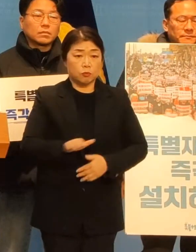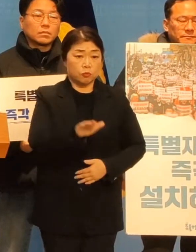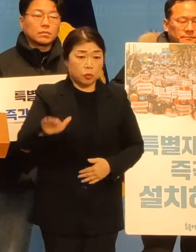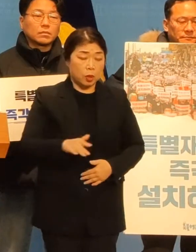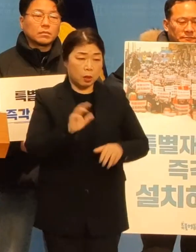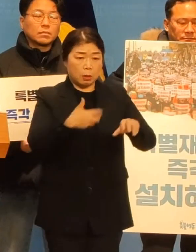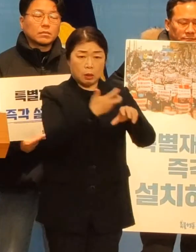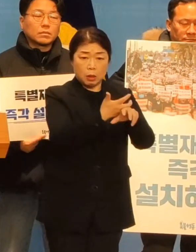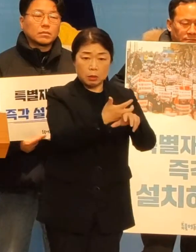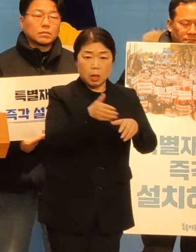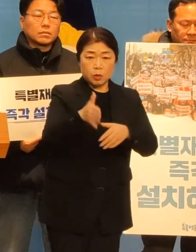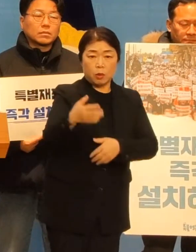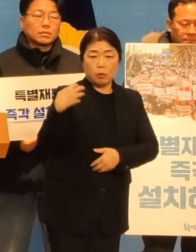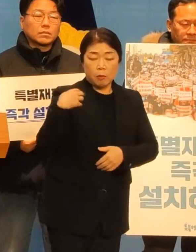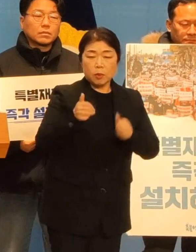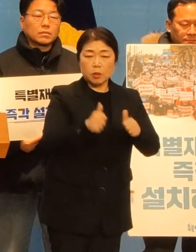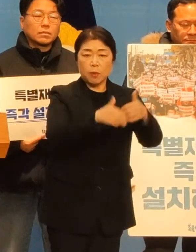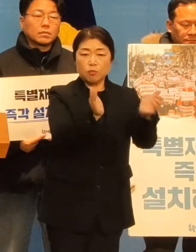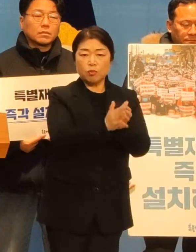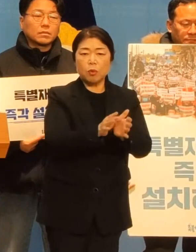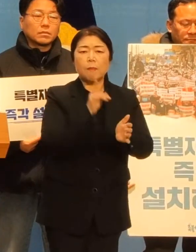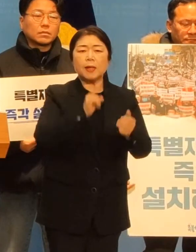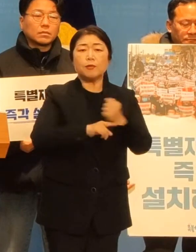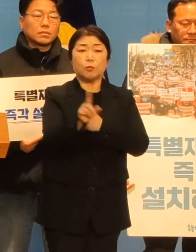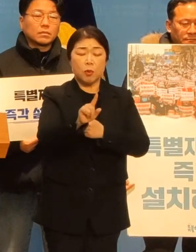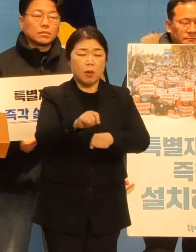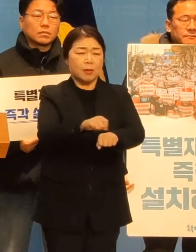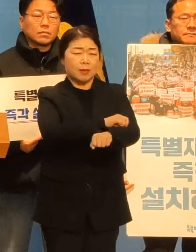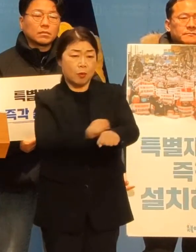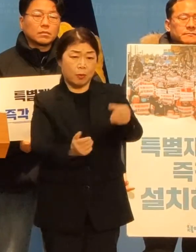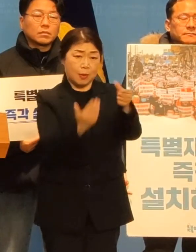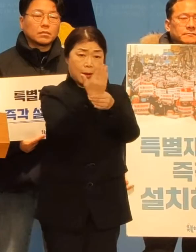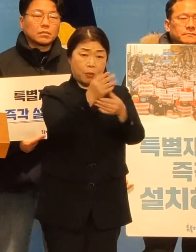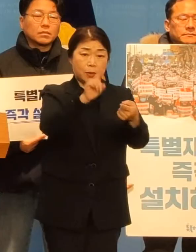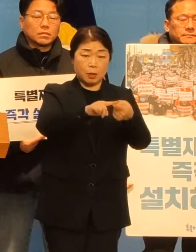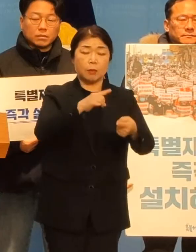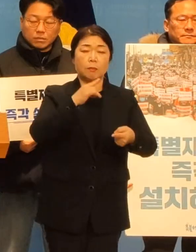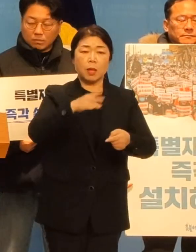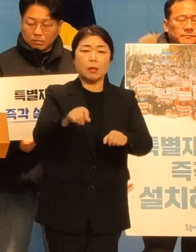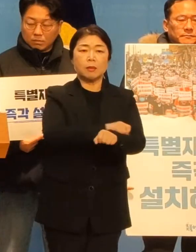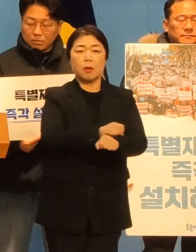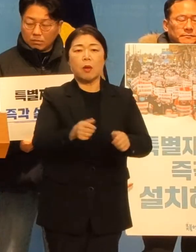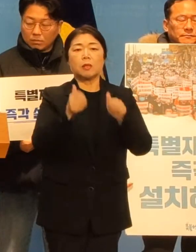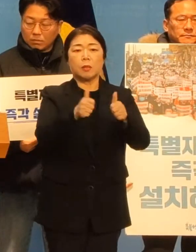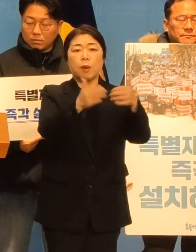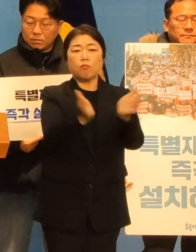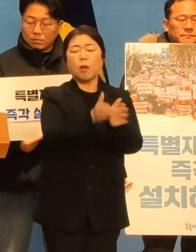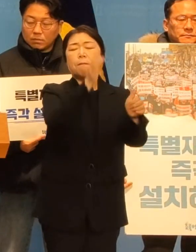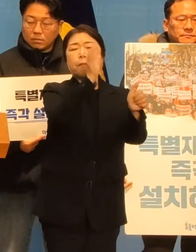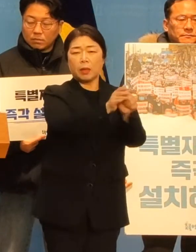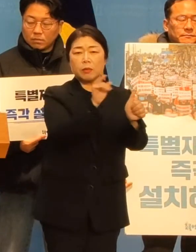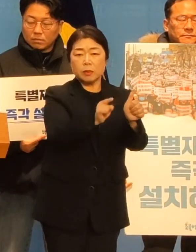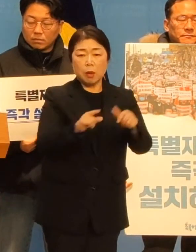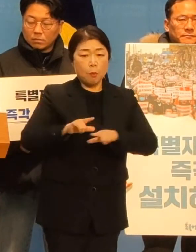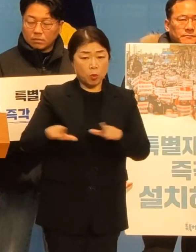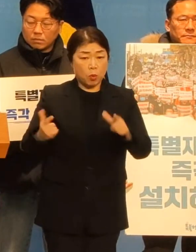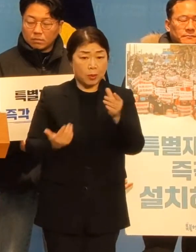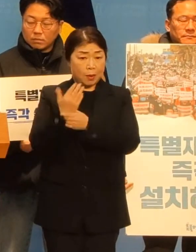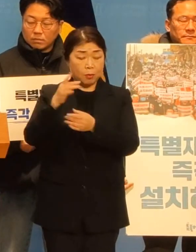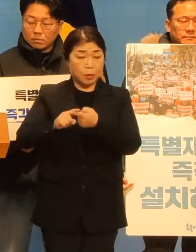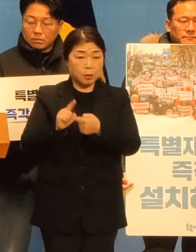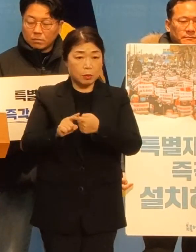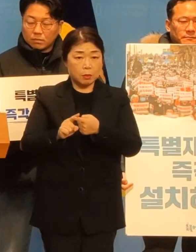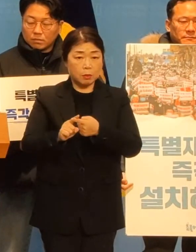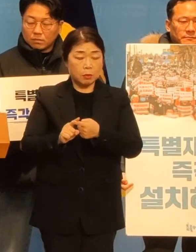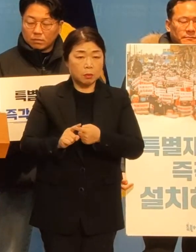내란 전담 재판부를 얘기를 하는 것은 특정 사건에 대해서 특정 재판부에 맡기는 것이지 일반 사건에 대해서